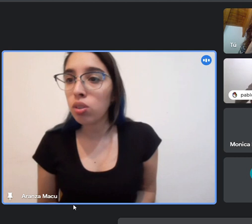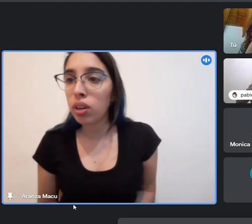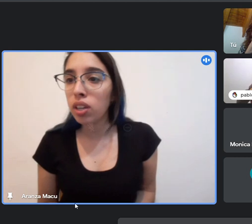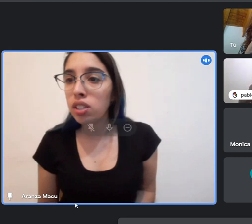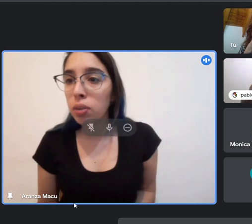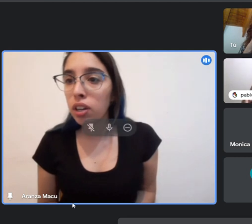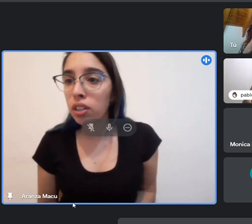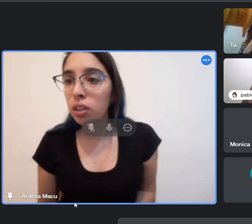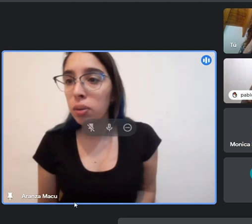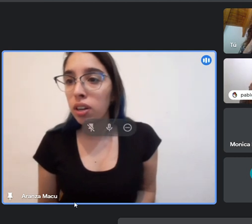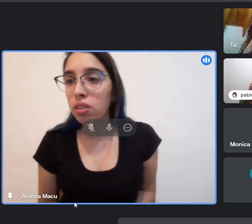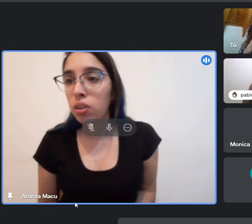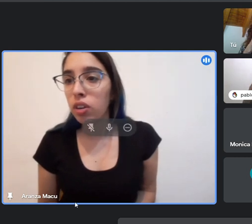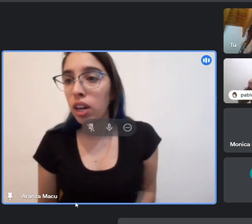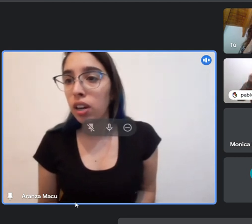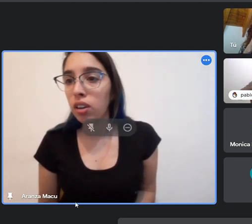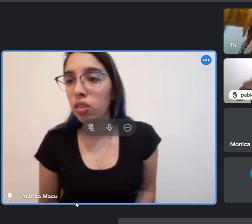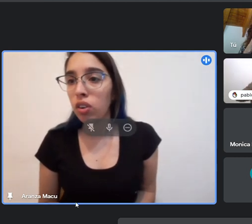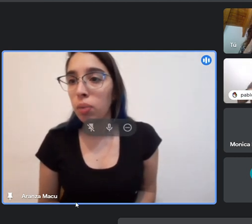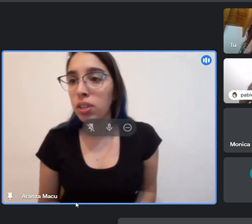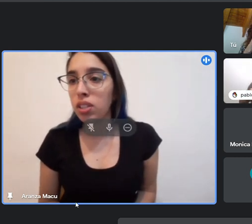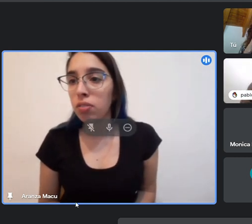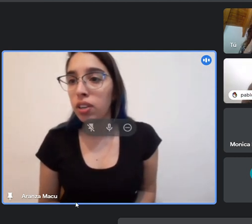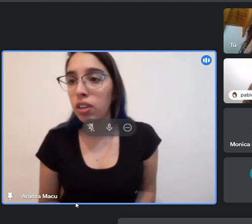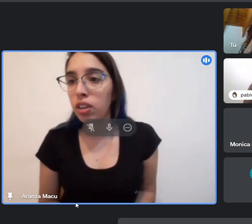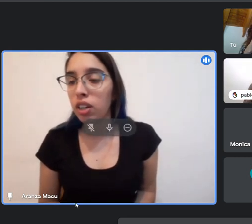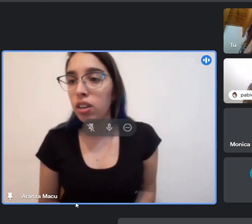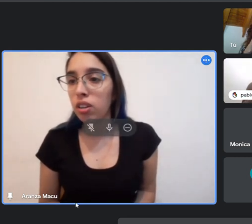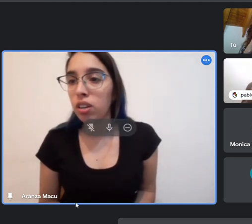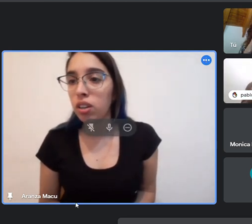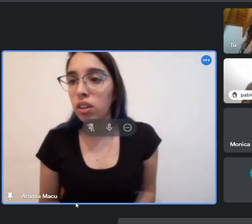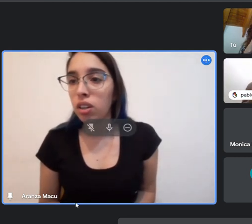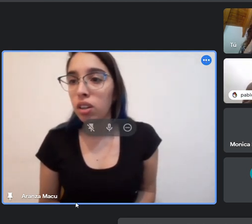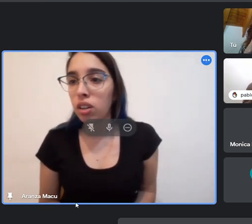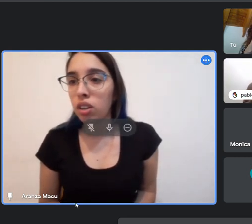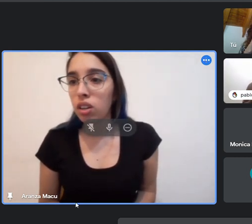sobre el tema del examen oral o la mesa de final oral.